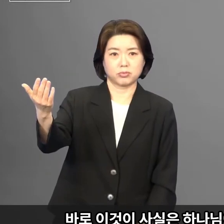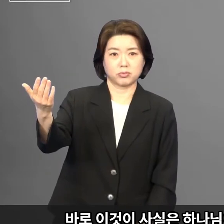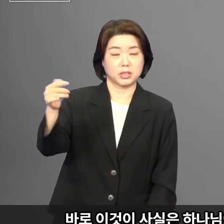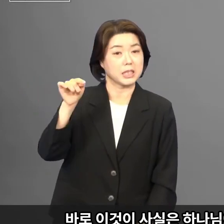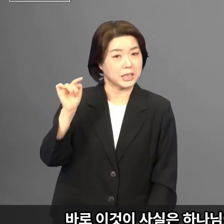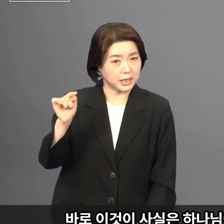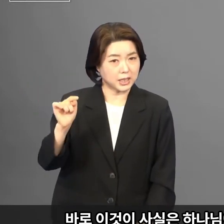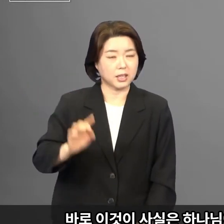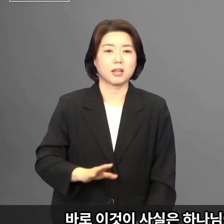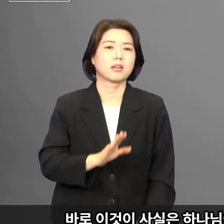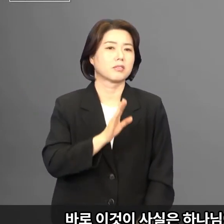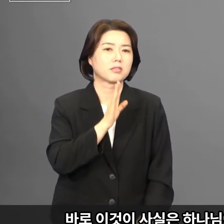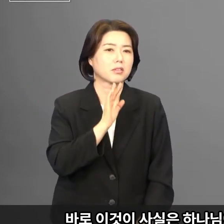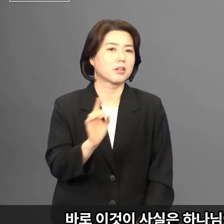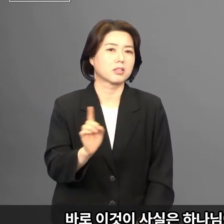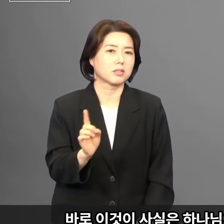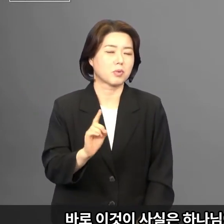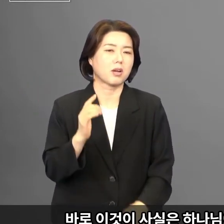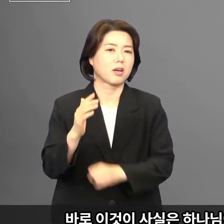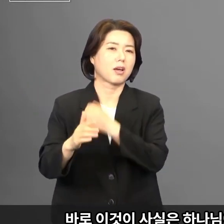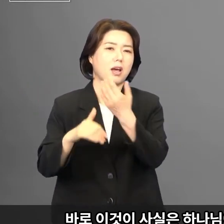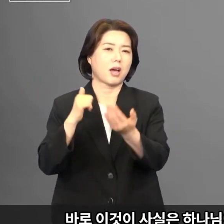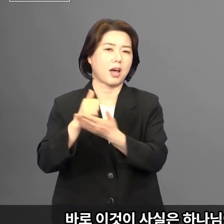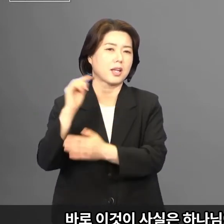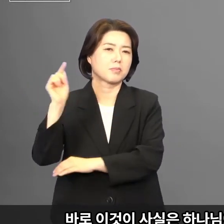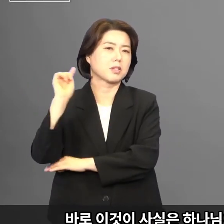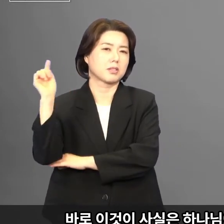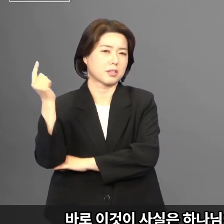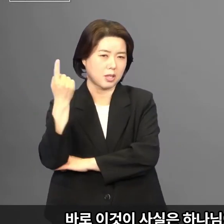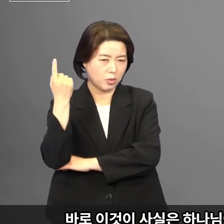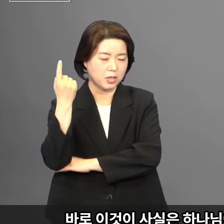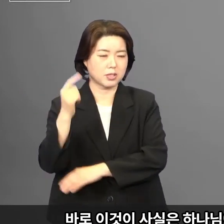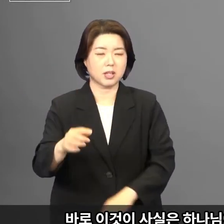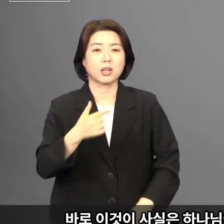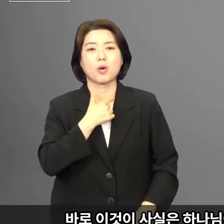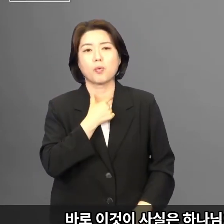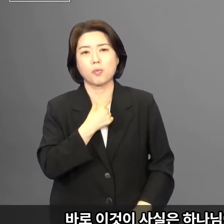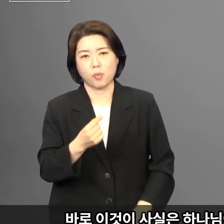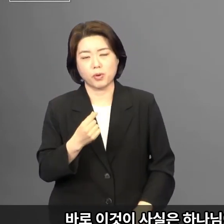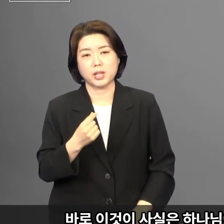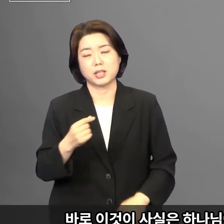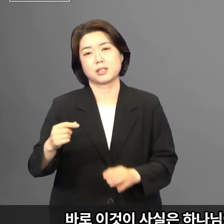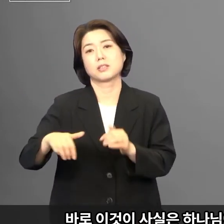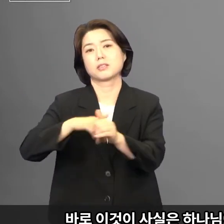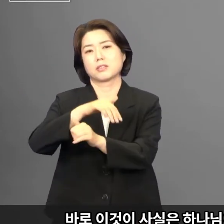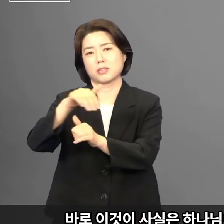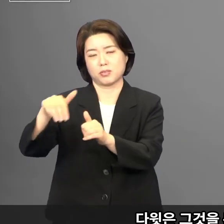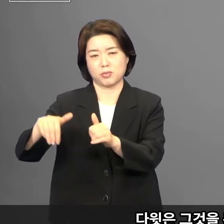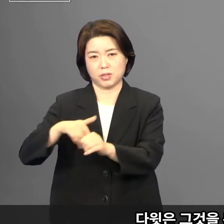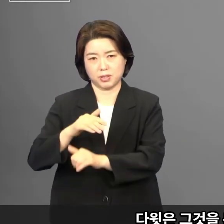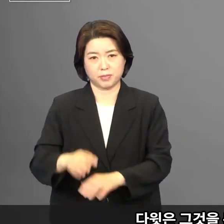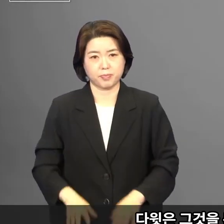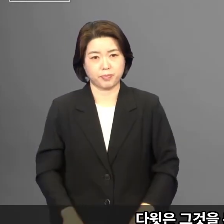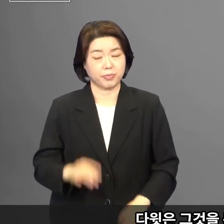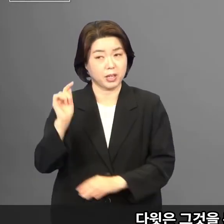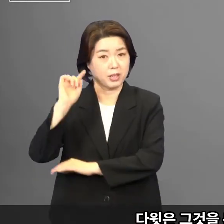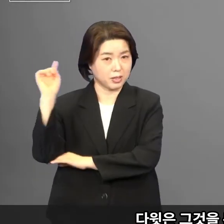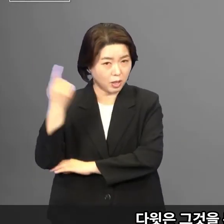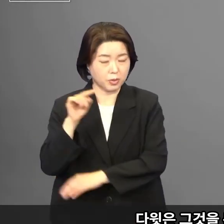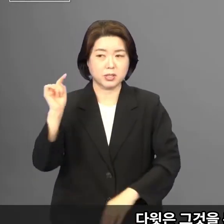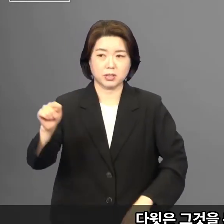바로 이것이 사실은 하나님이 다윗에게 원하신 상황이었어요. 다윗은